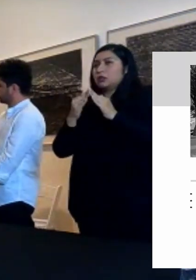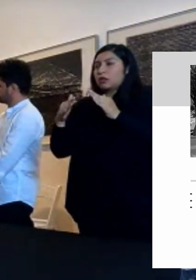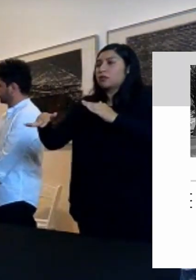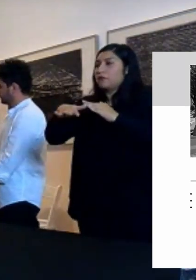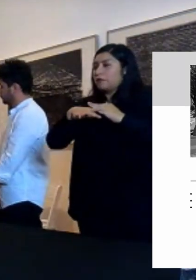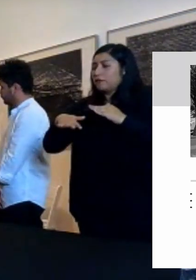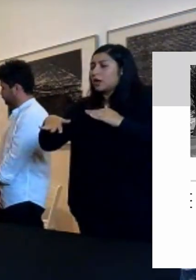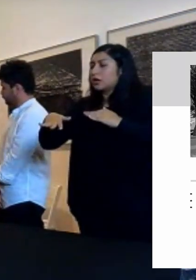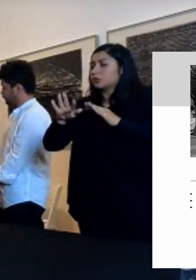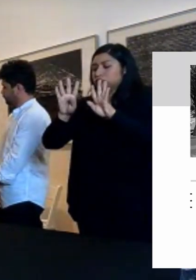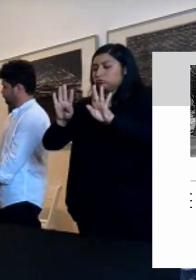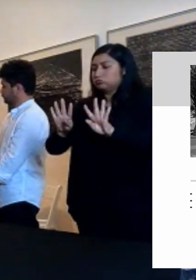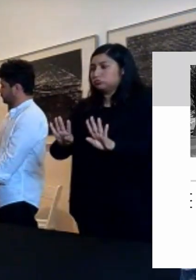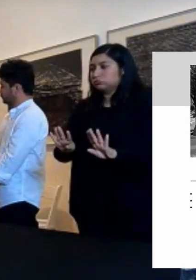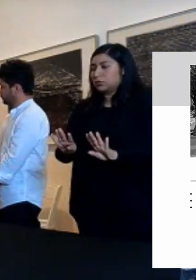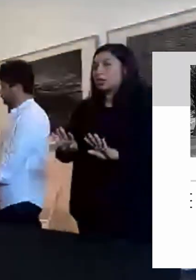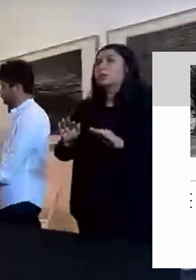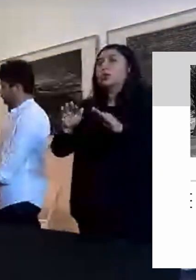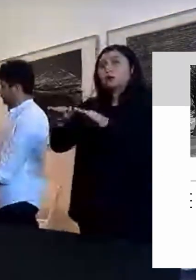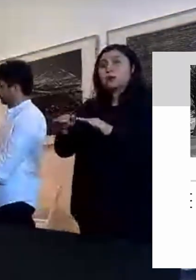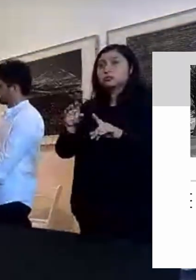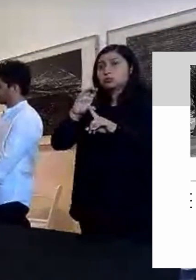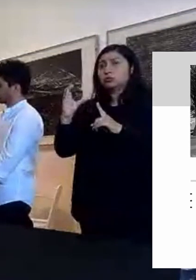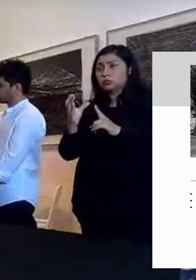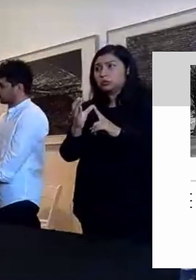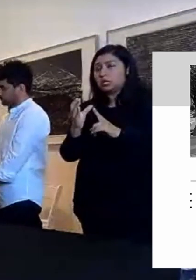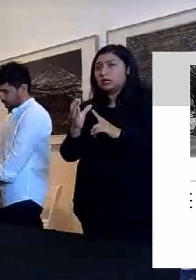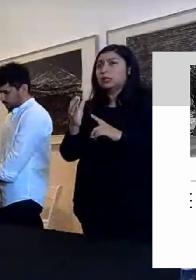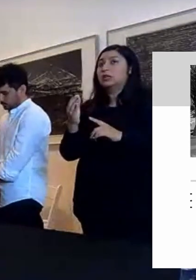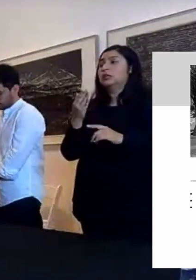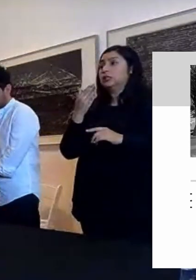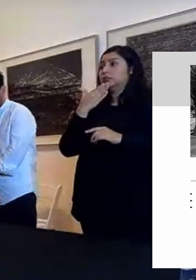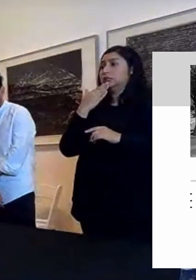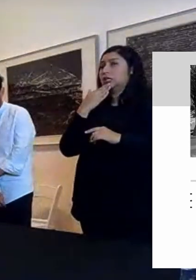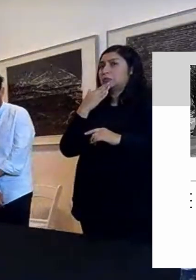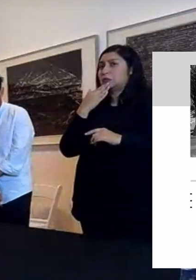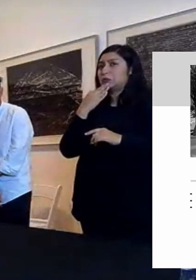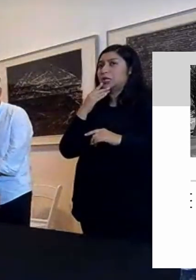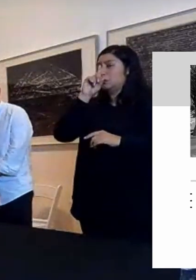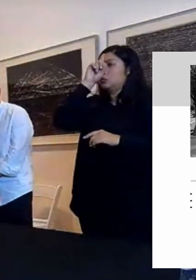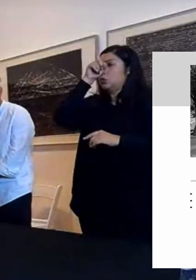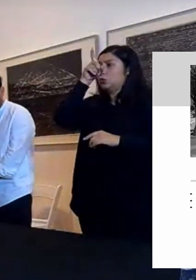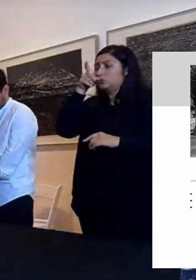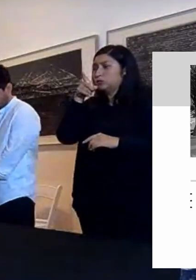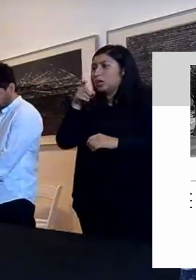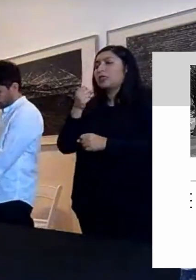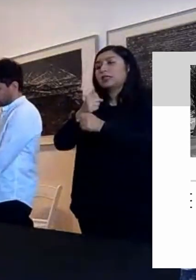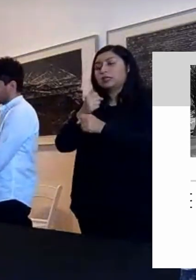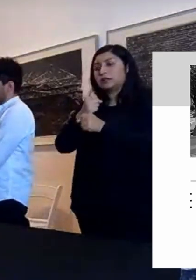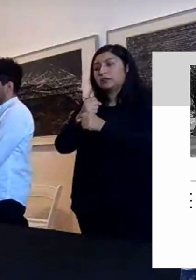de dirigir, digamos, de los espacios culturales como tales, sino que hay una gran tradición, digamos, de trabajo